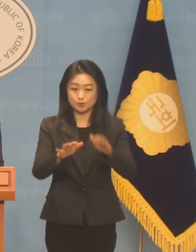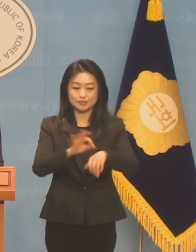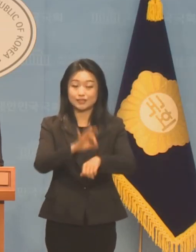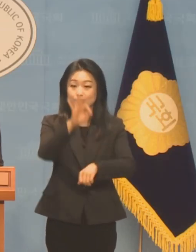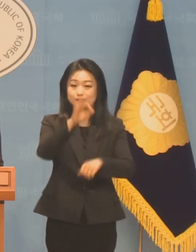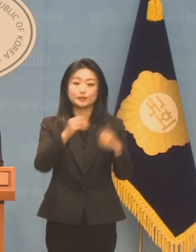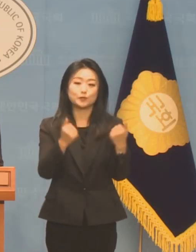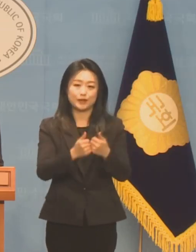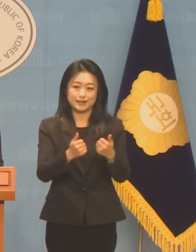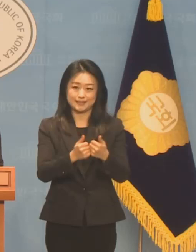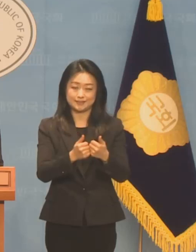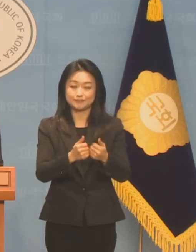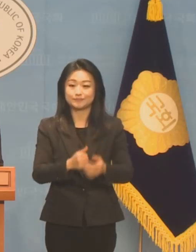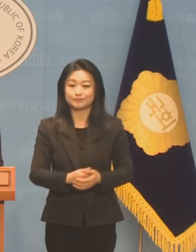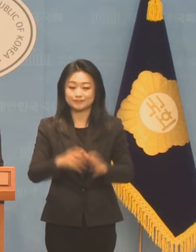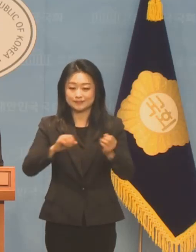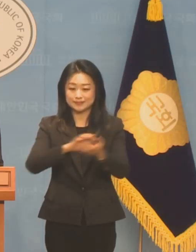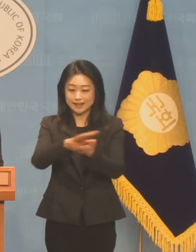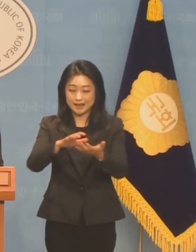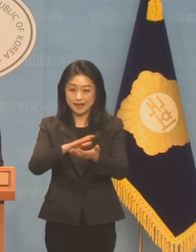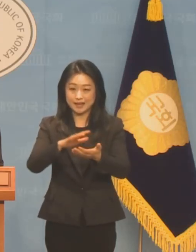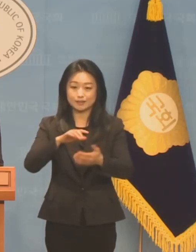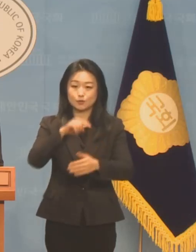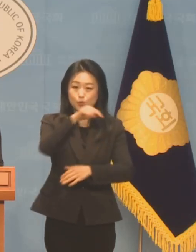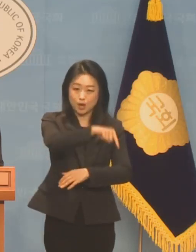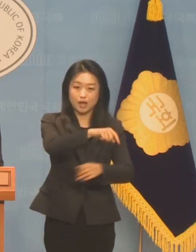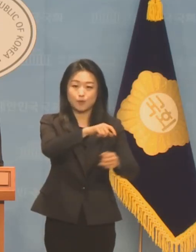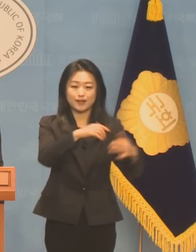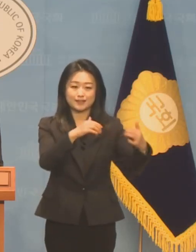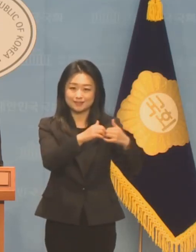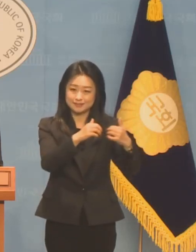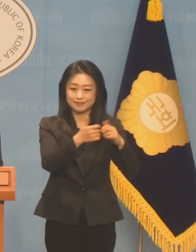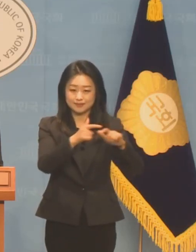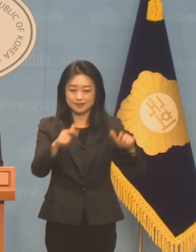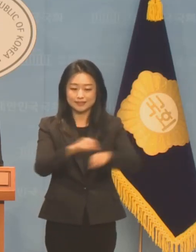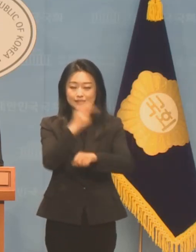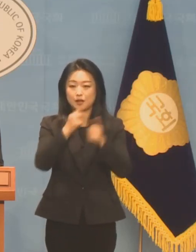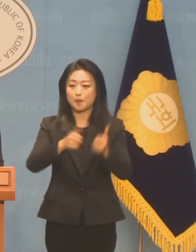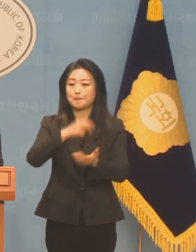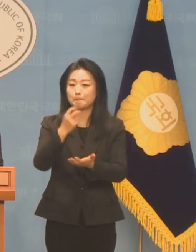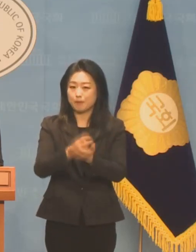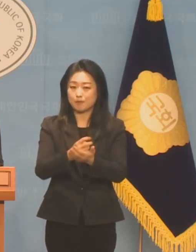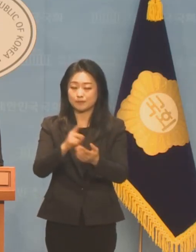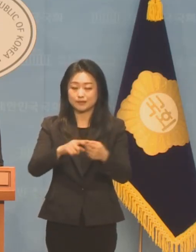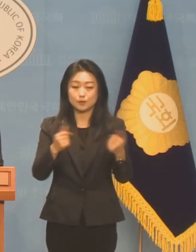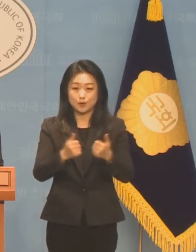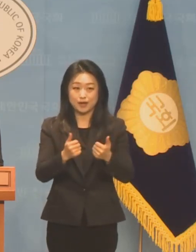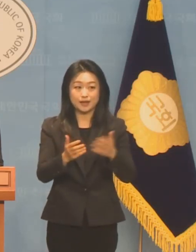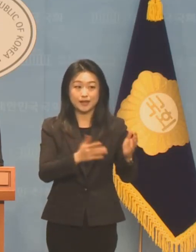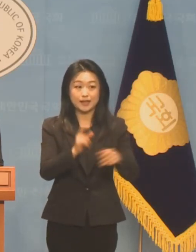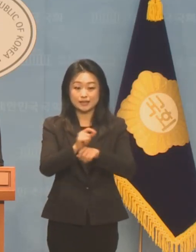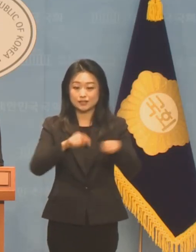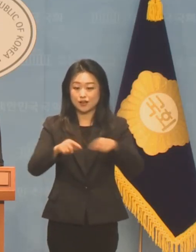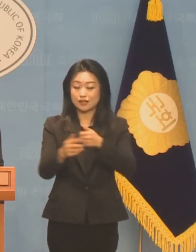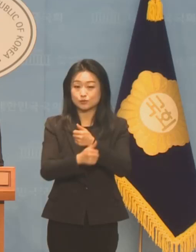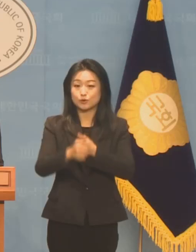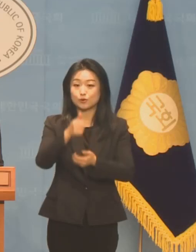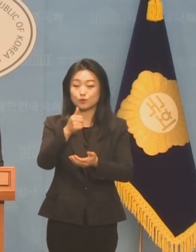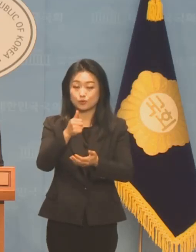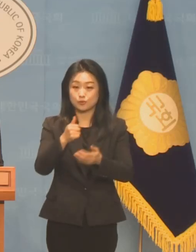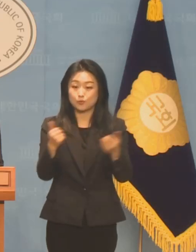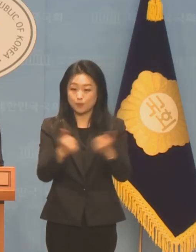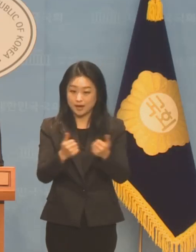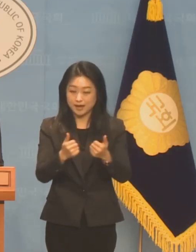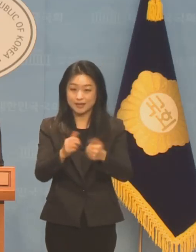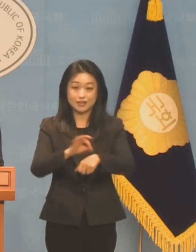전체 회의를 열어서 내란 외환 특검법 등을 논의합니다. 행안위는 오늘 오전 10시부터 전체 회의를